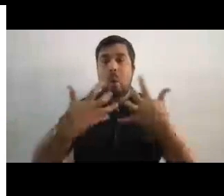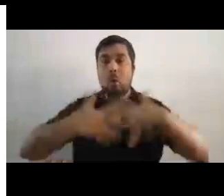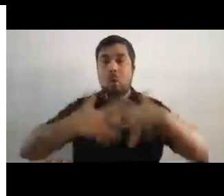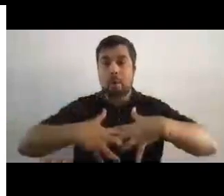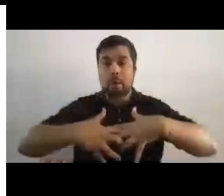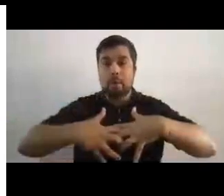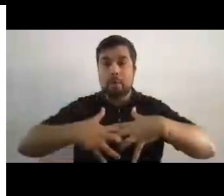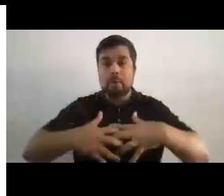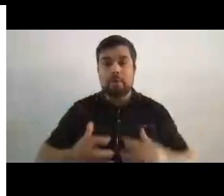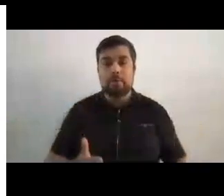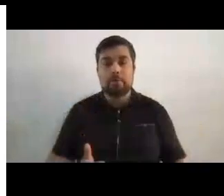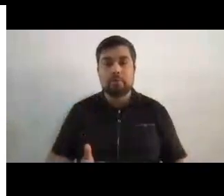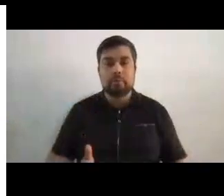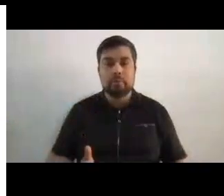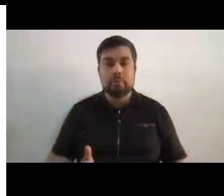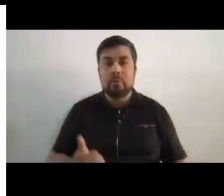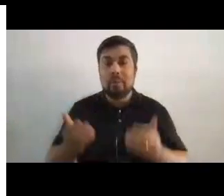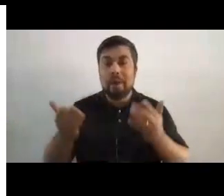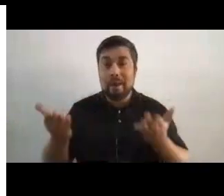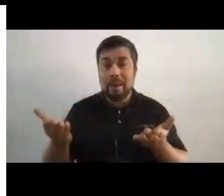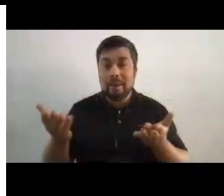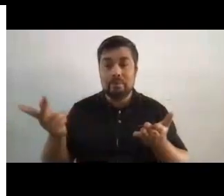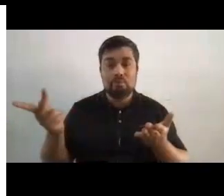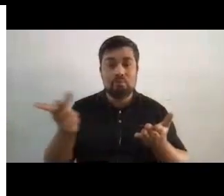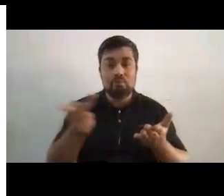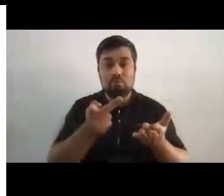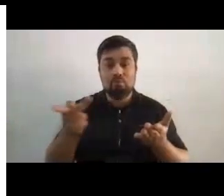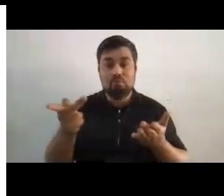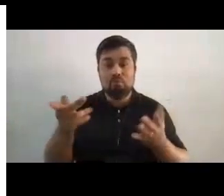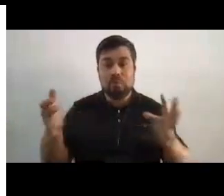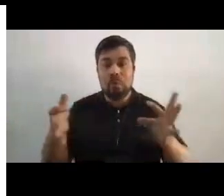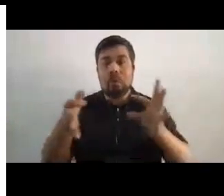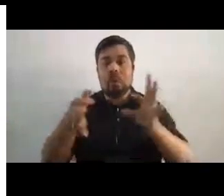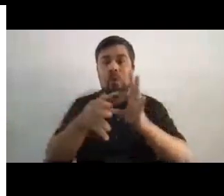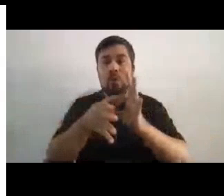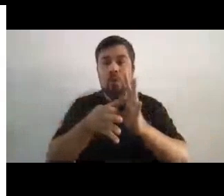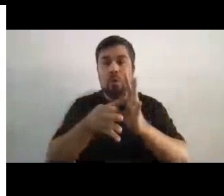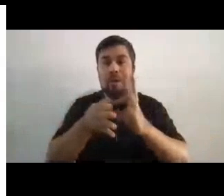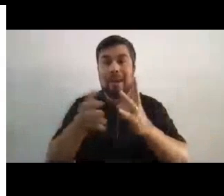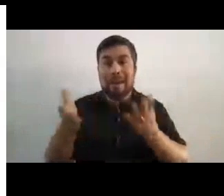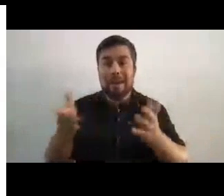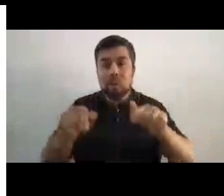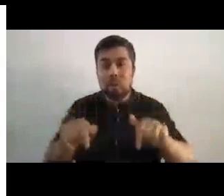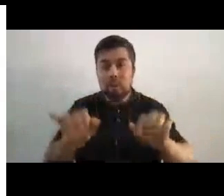fue esta conexión, ¿sí? Y de eso vamos a hablar a continuación.